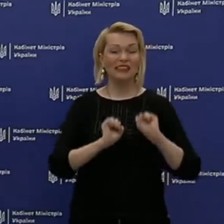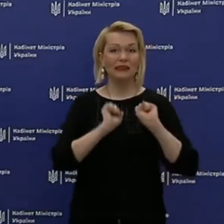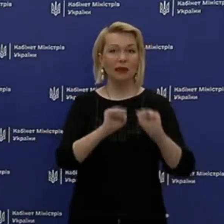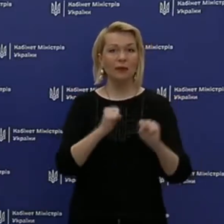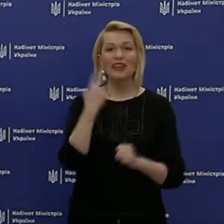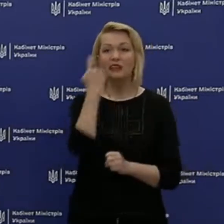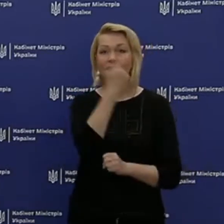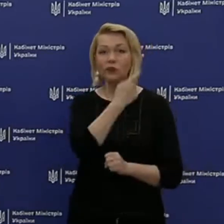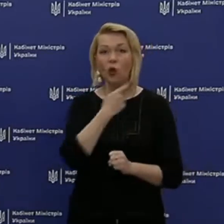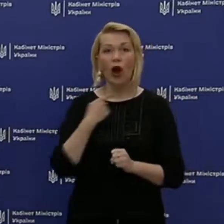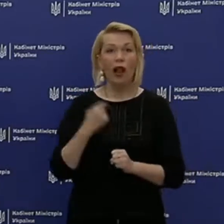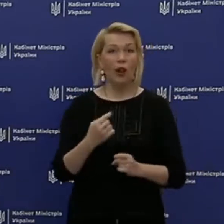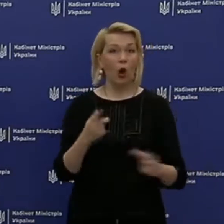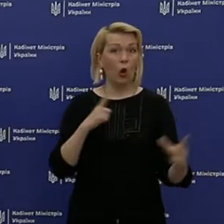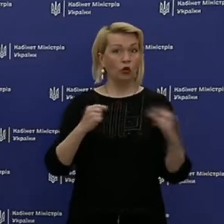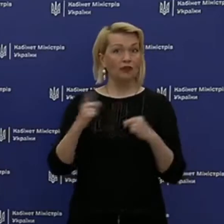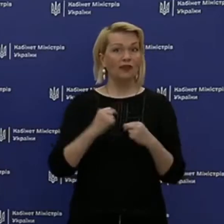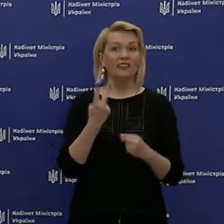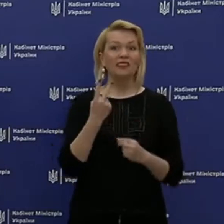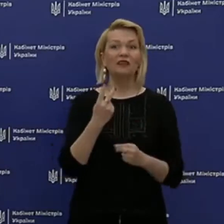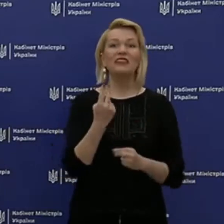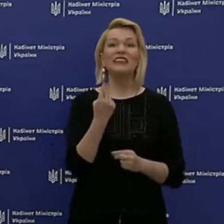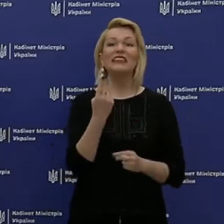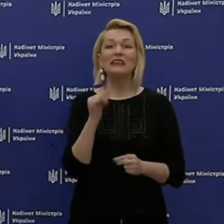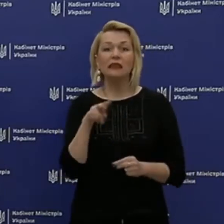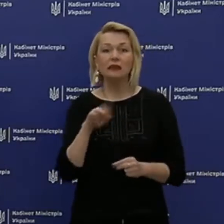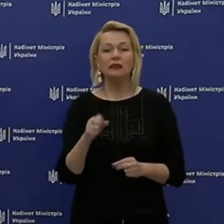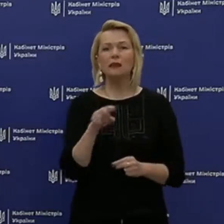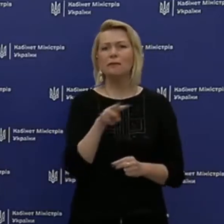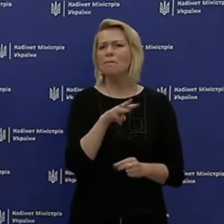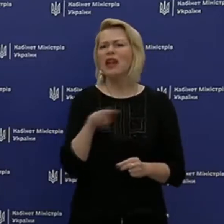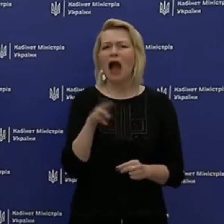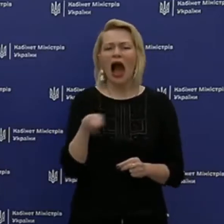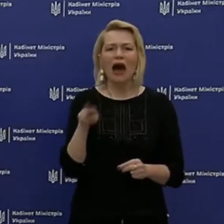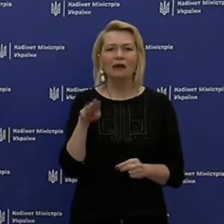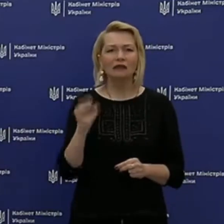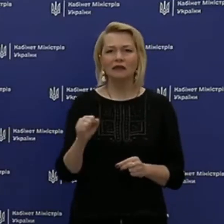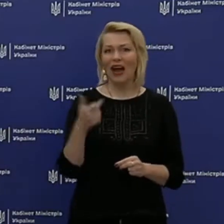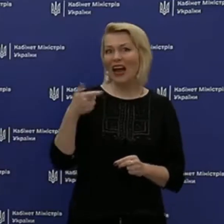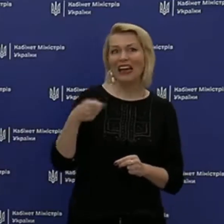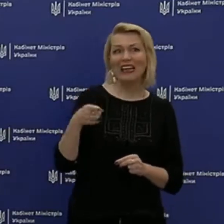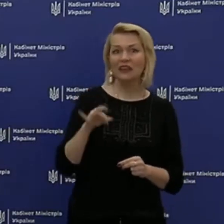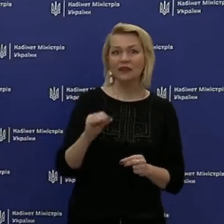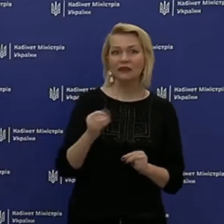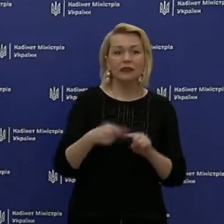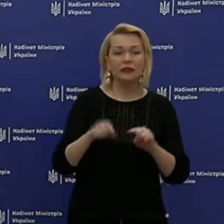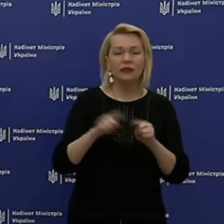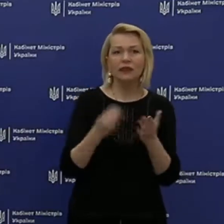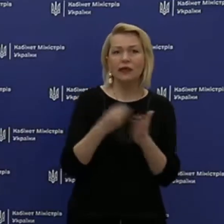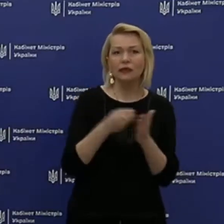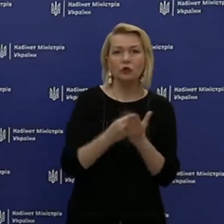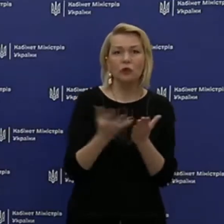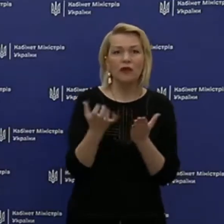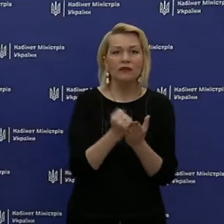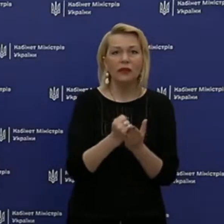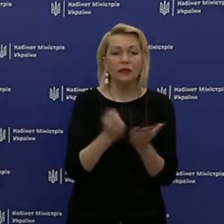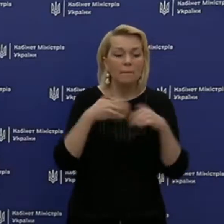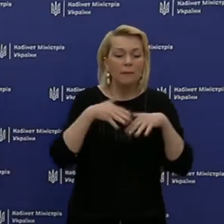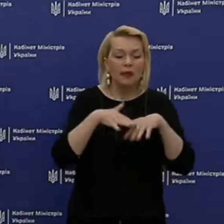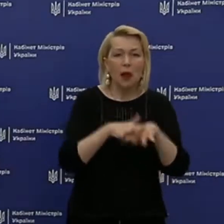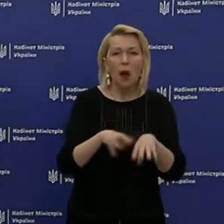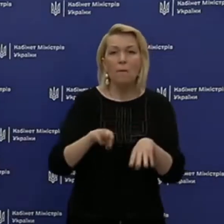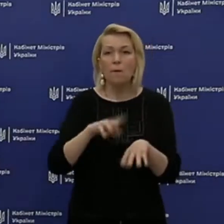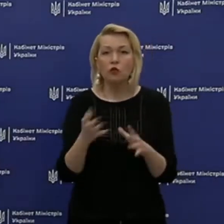індивідуального захисту потрібно 2,4 мільярда гривень. Нібито ця сума взята із підрахунків МОЗ, наданих Кабміну